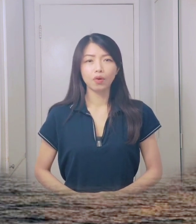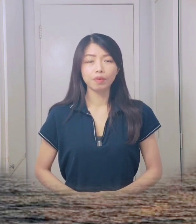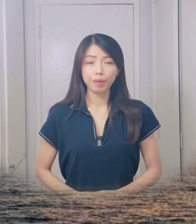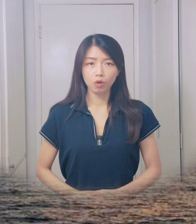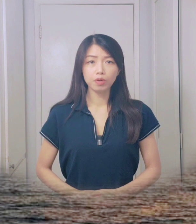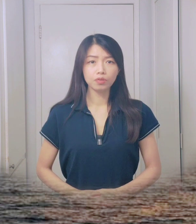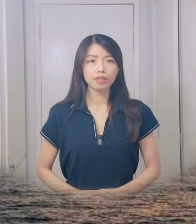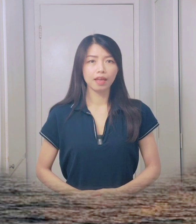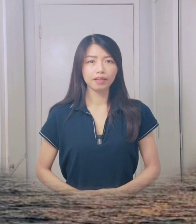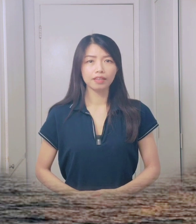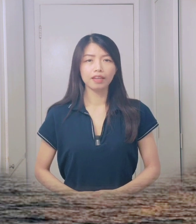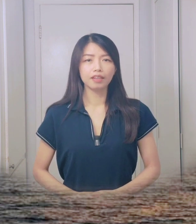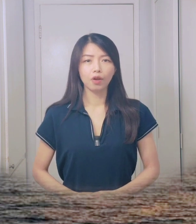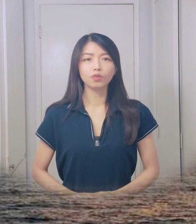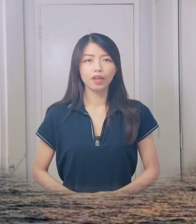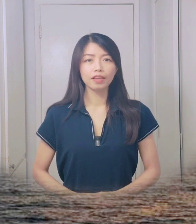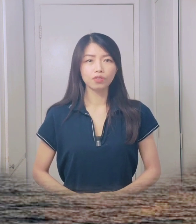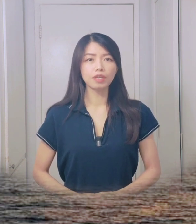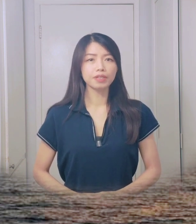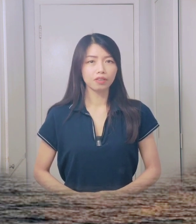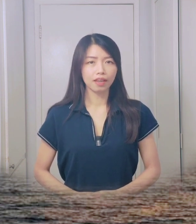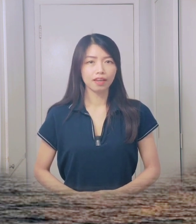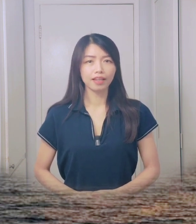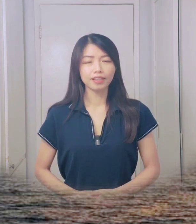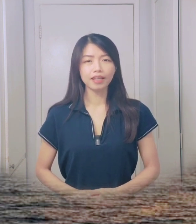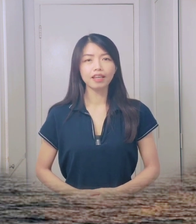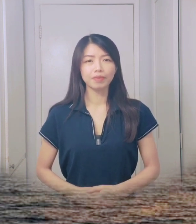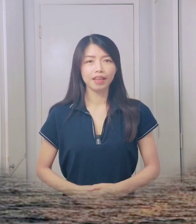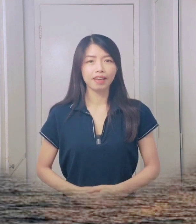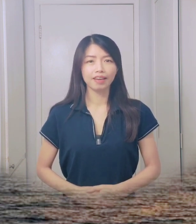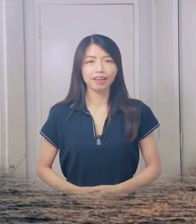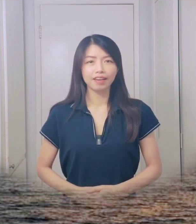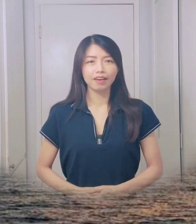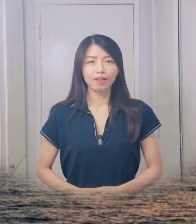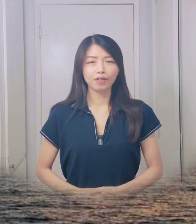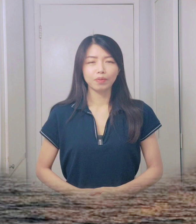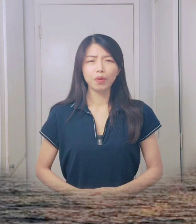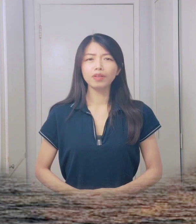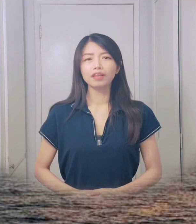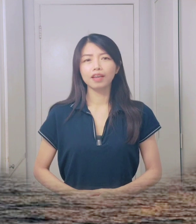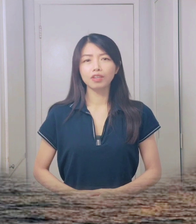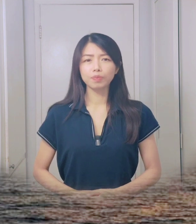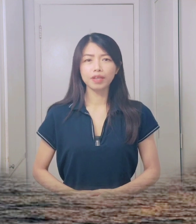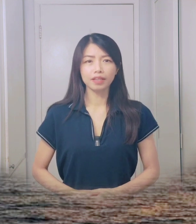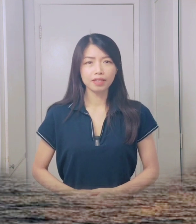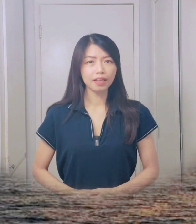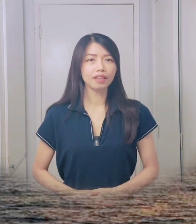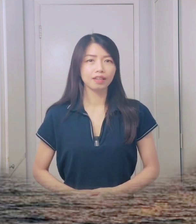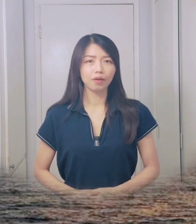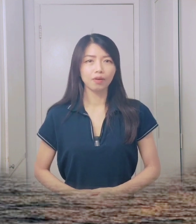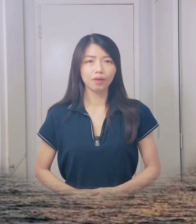오늘 저와 함께 배워볼 수어 찬양은 결국엔 주님이셨네 라는 찬양입니다. 표현하는 게 쉽지